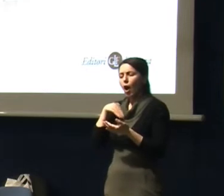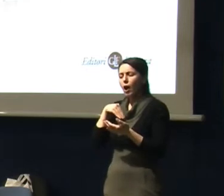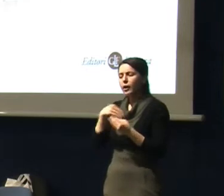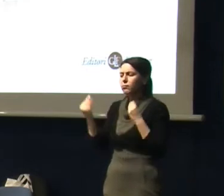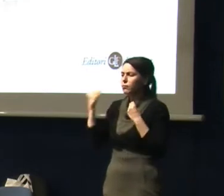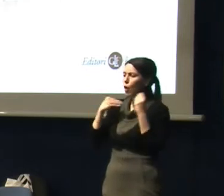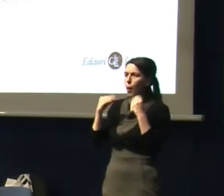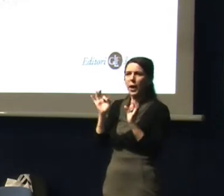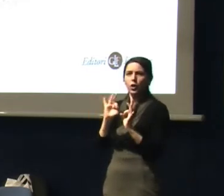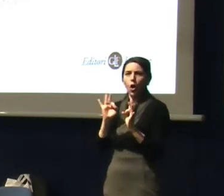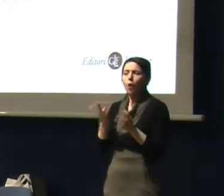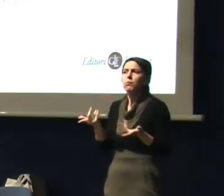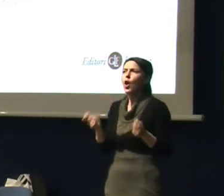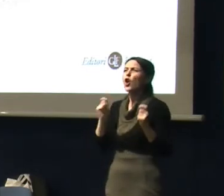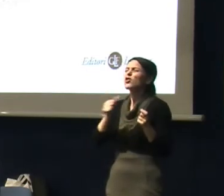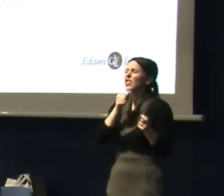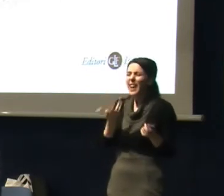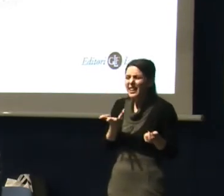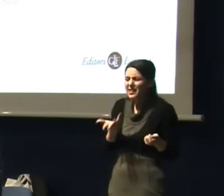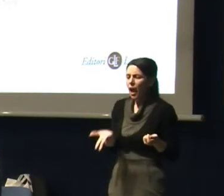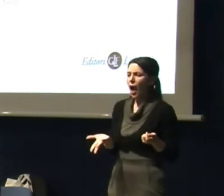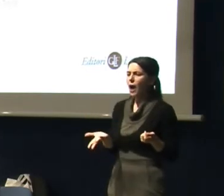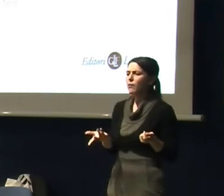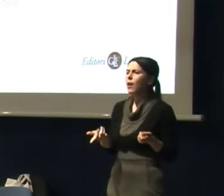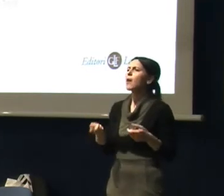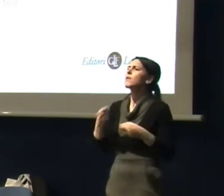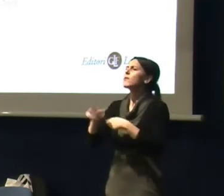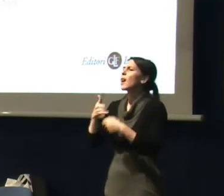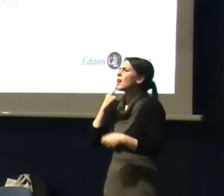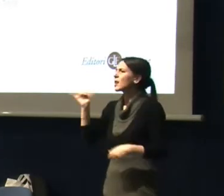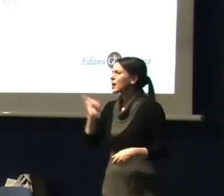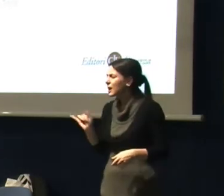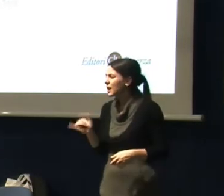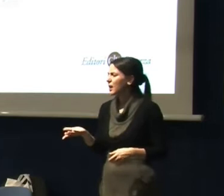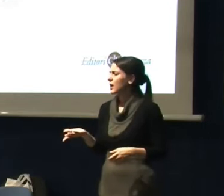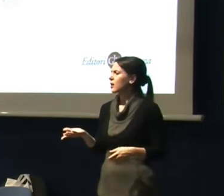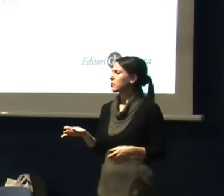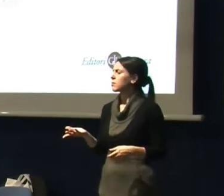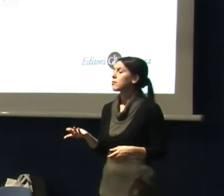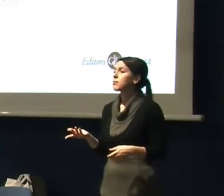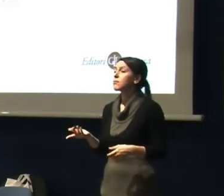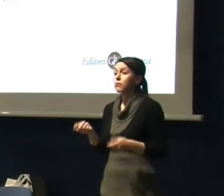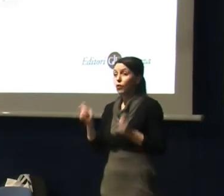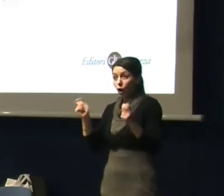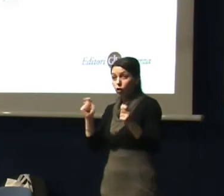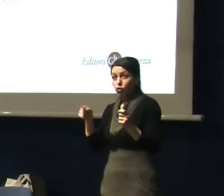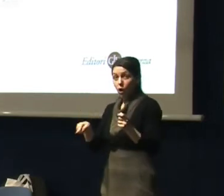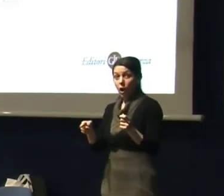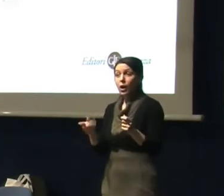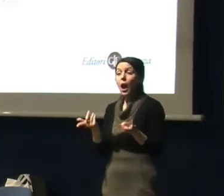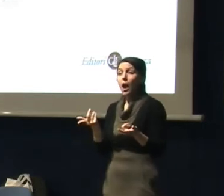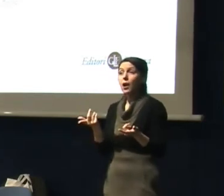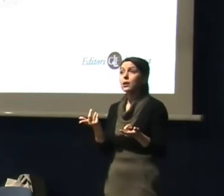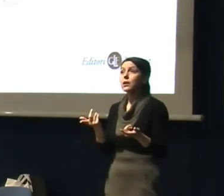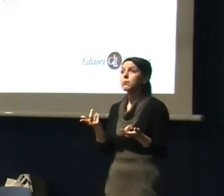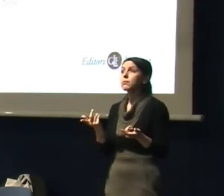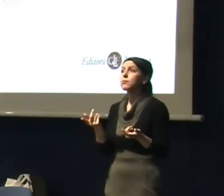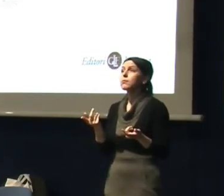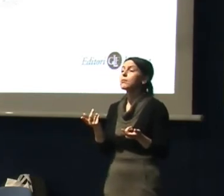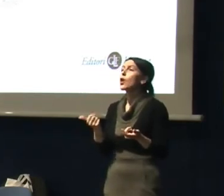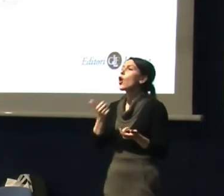giornali a chi li dobbiamo vendere e giusto che i giornali se vengano letti soltanto